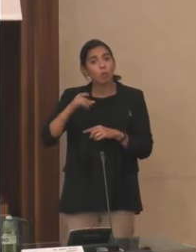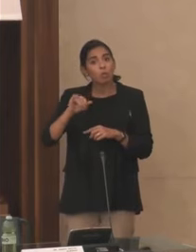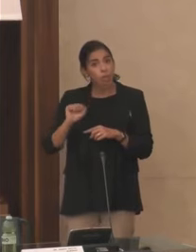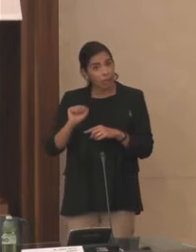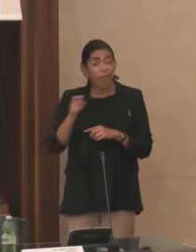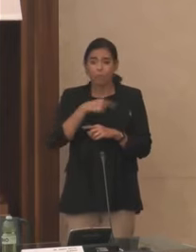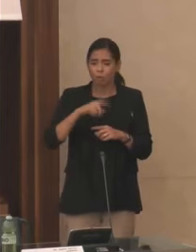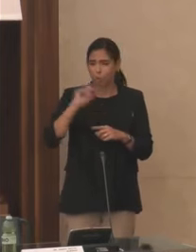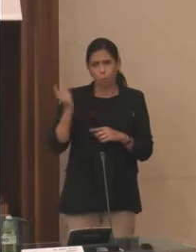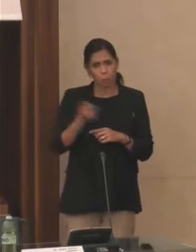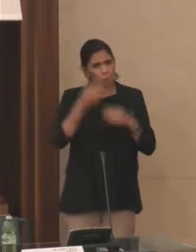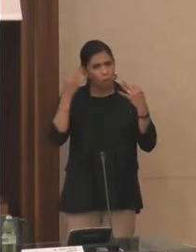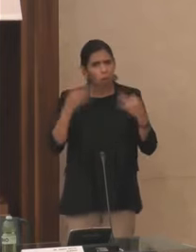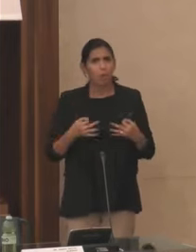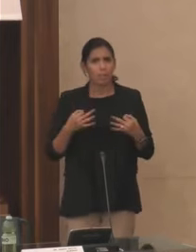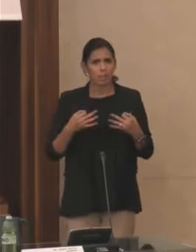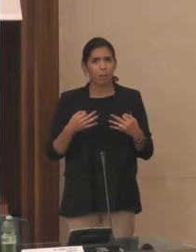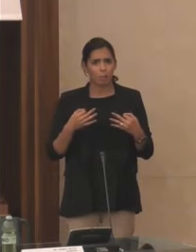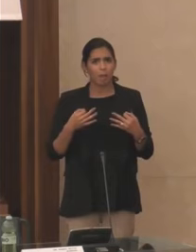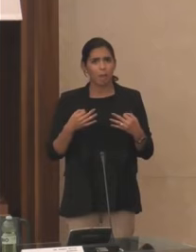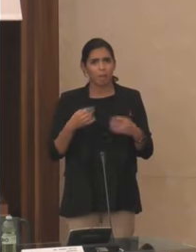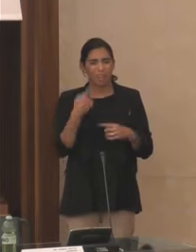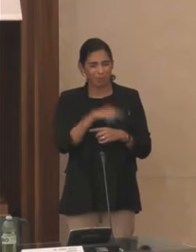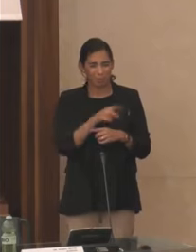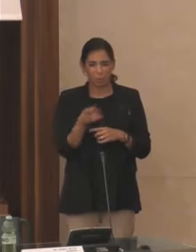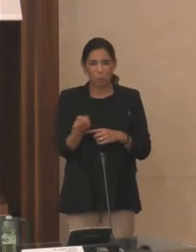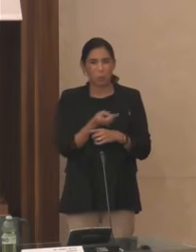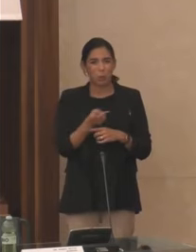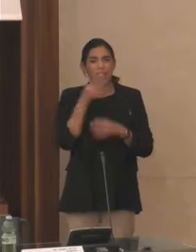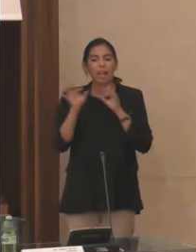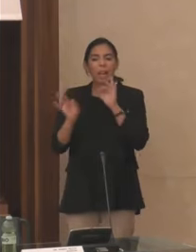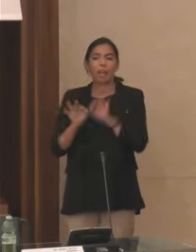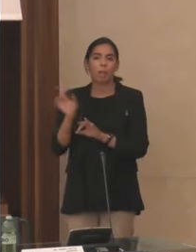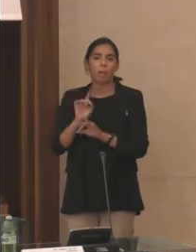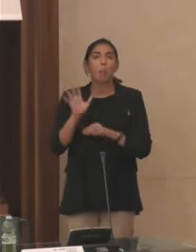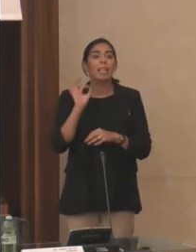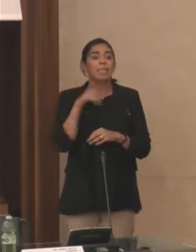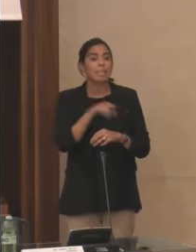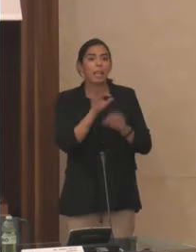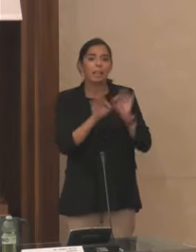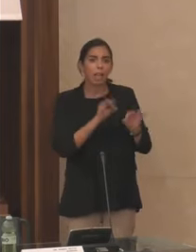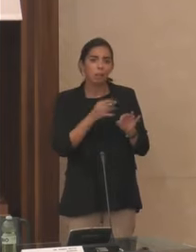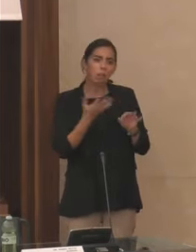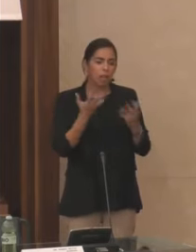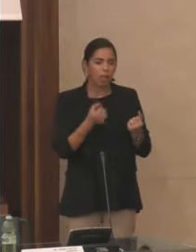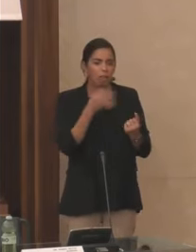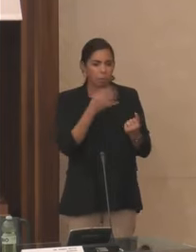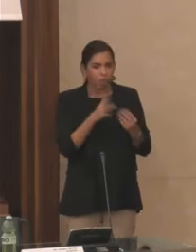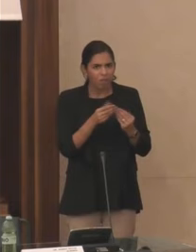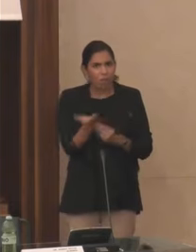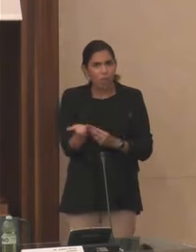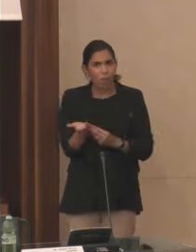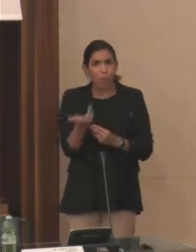che biochimica e fisiopatologia non vuol dire clinica, ma se questa terapia è accettabile, facciamola, perché